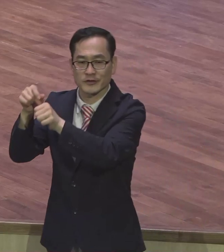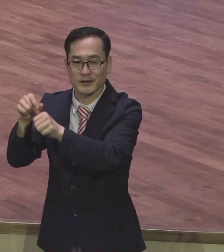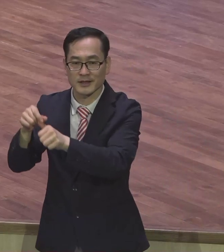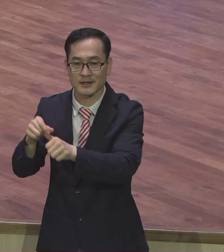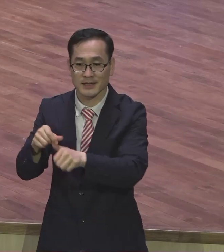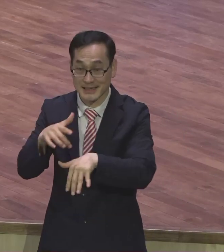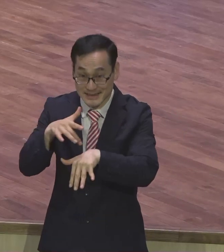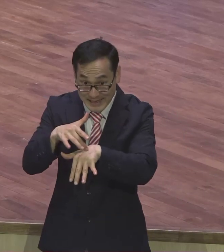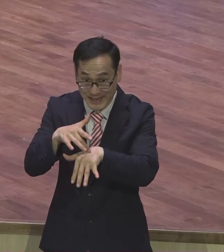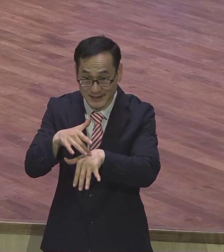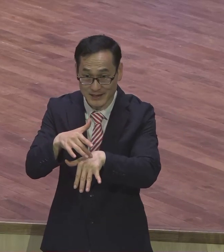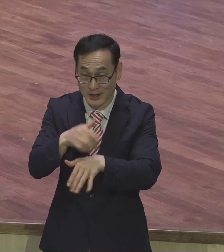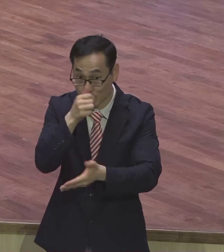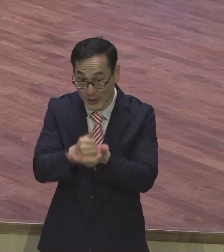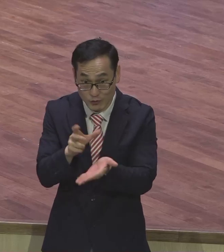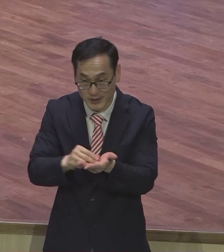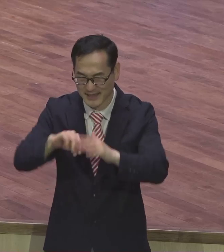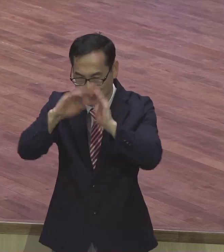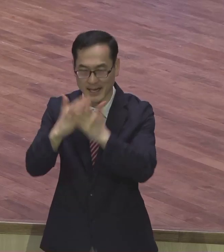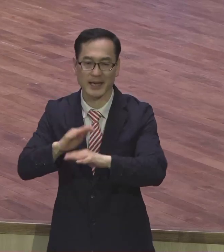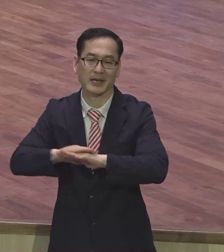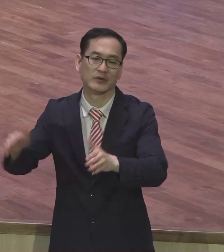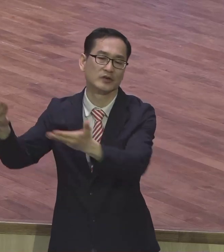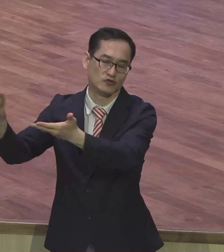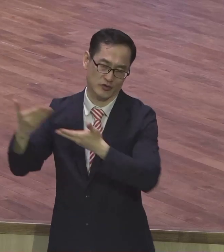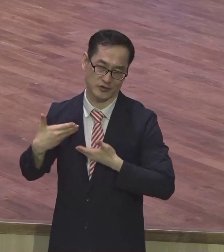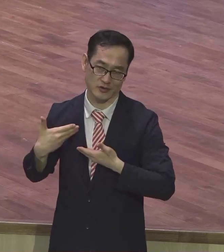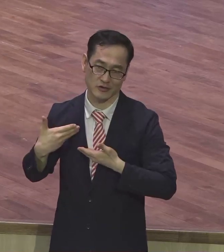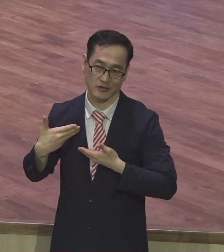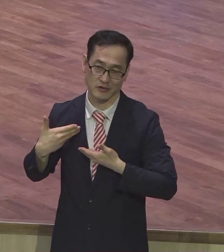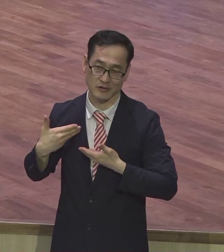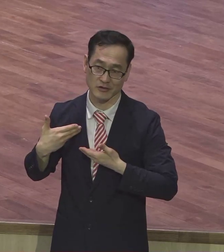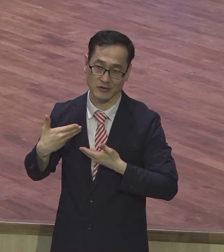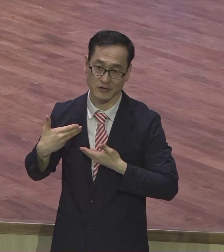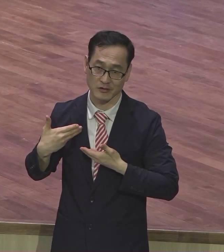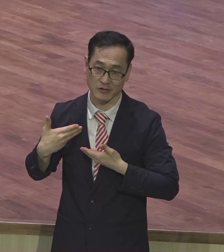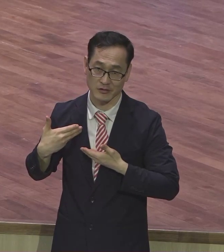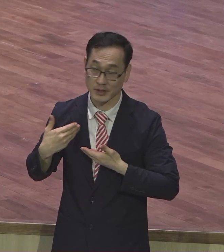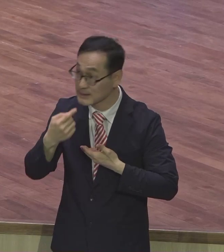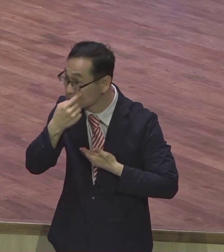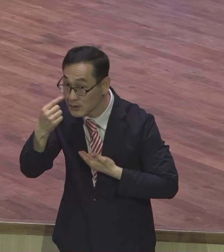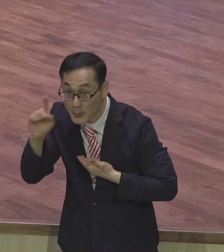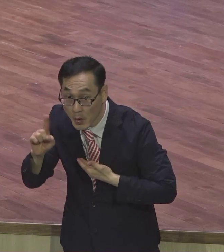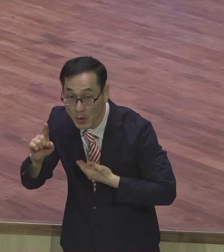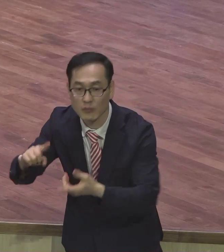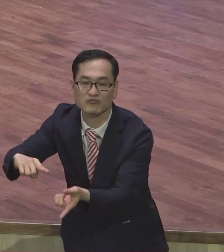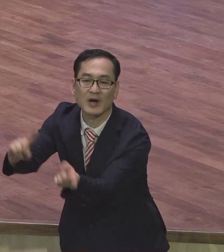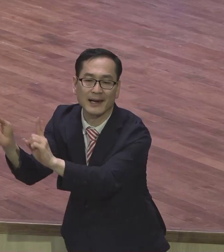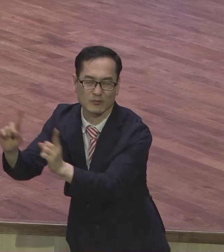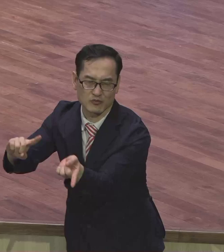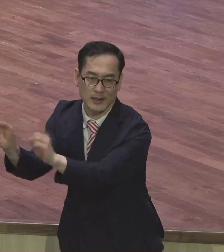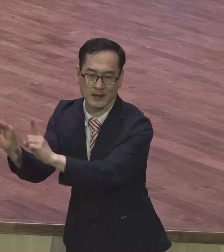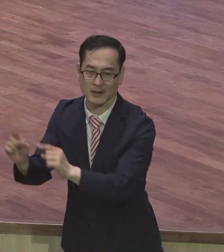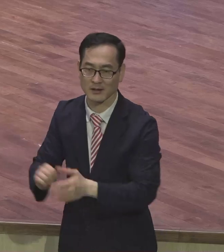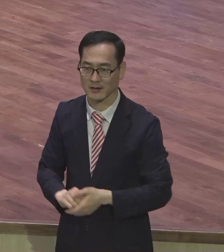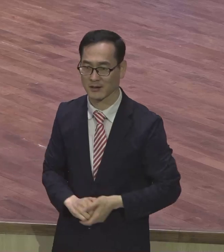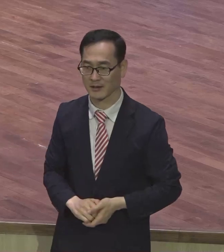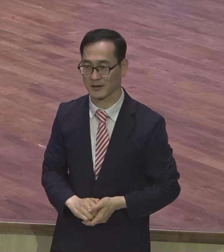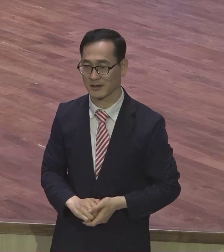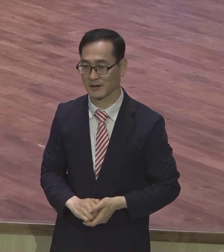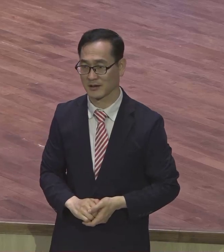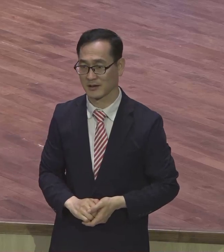그 증거가 부활이에요 부활 그 증거가 부활이라고 로마서 4장 25제로 보면 예수는 우리가